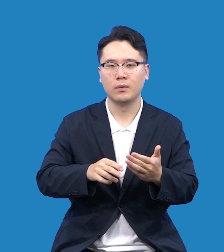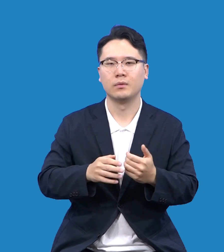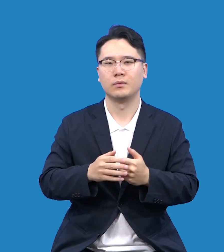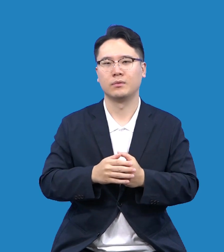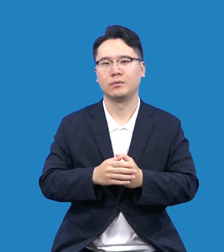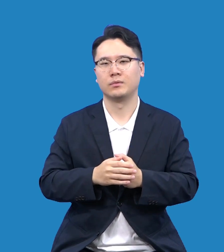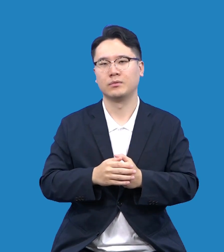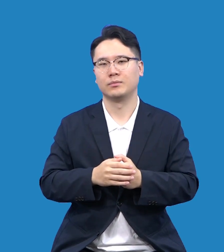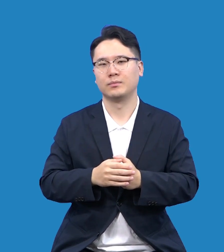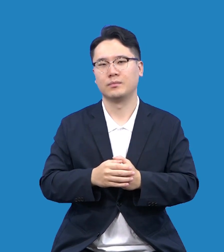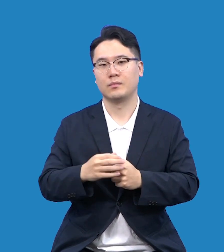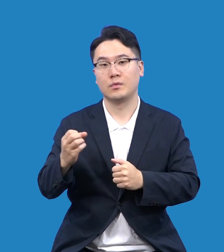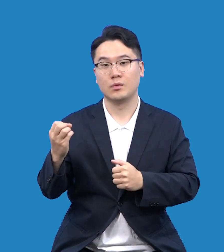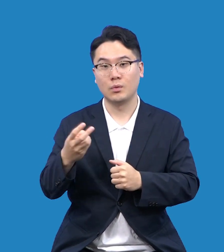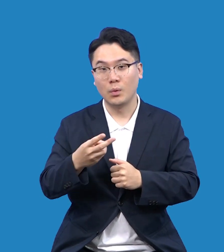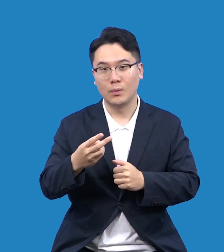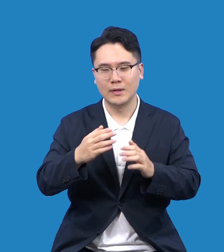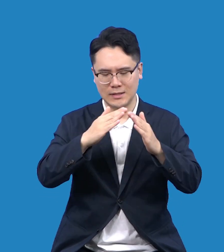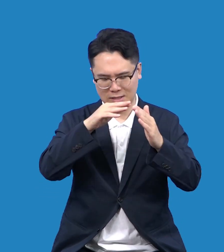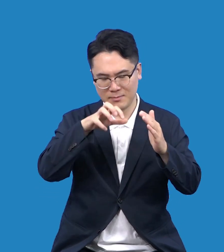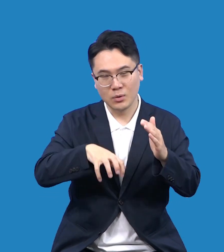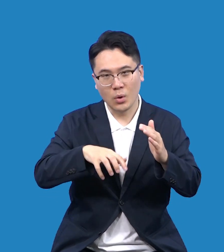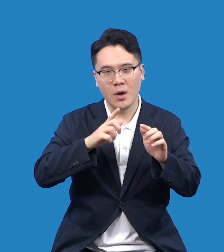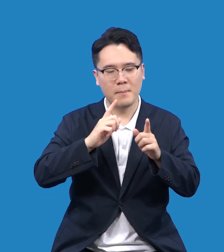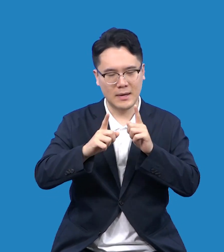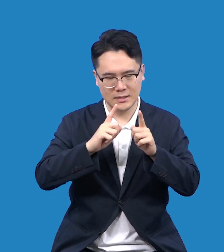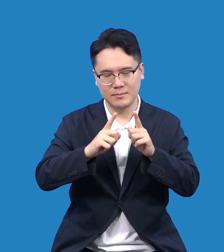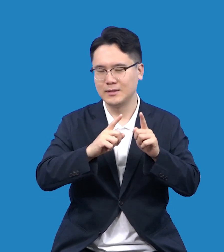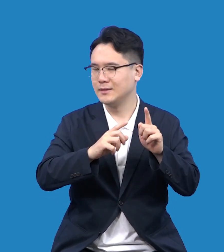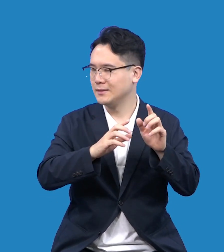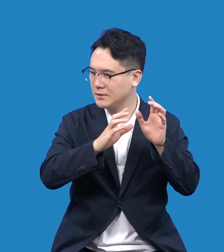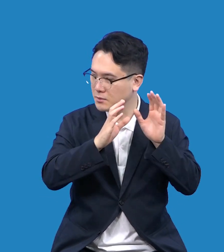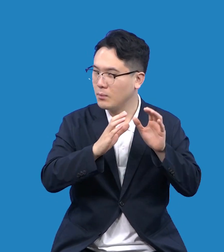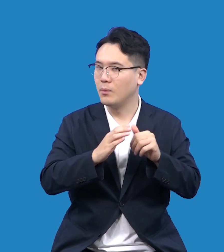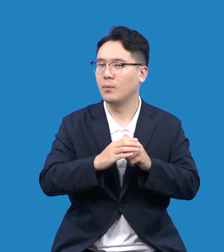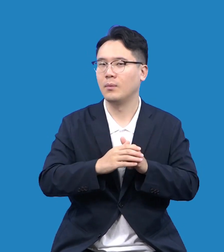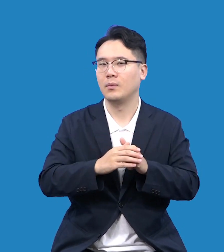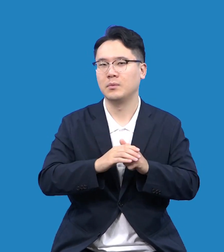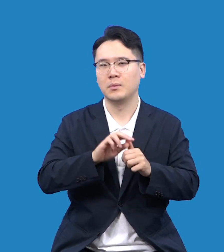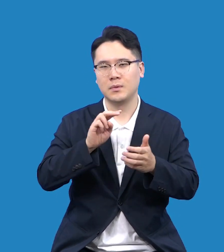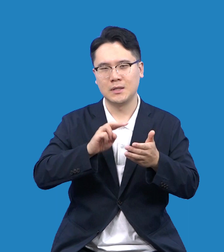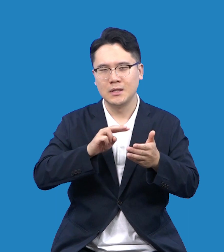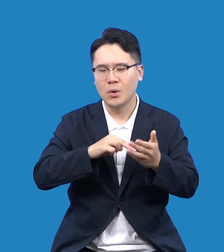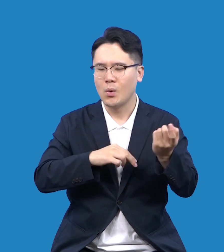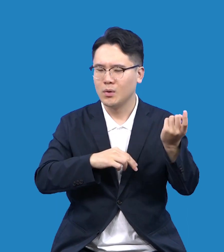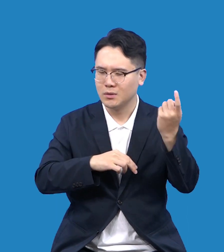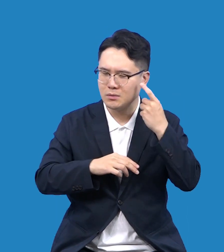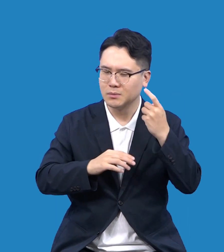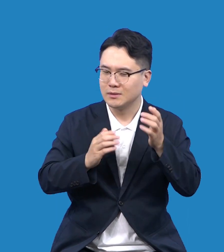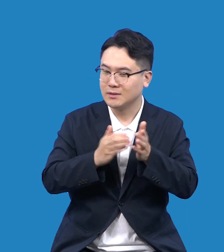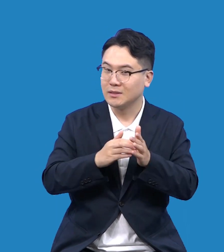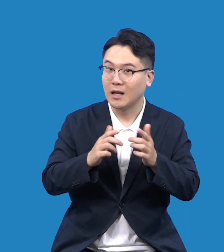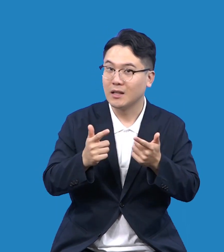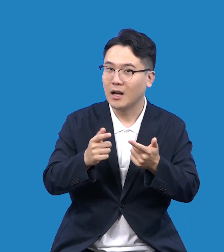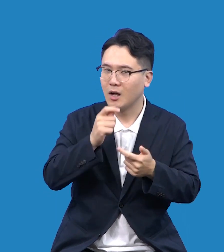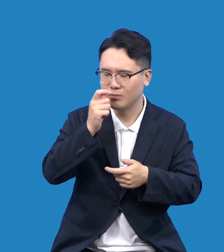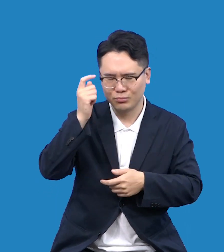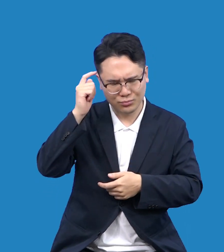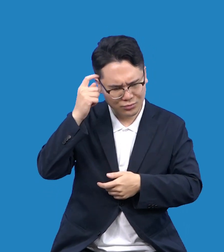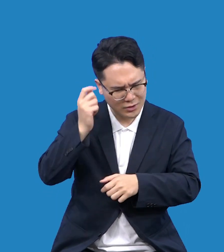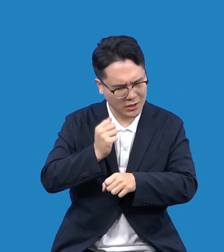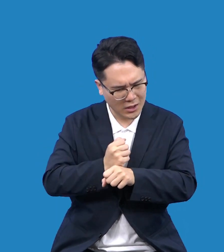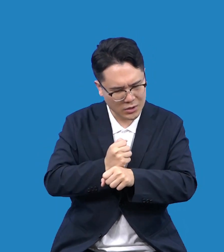또 집에서도 말씀을 듣고 또 읽고 들을 뿐만 아니라 묵상 좀 하시고 스터디도